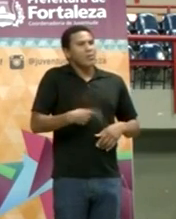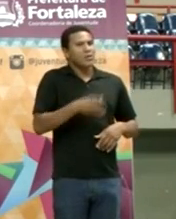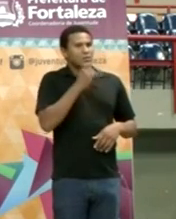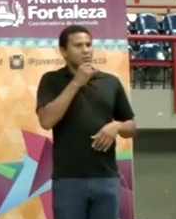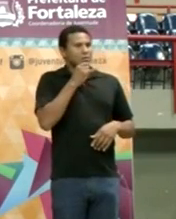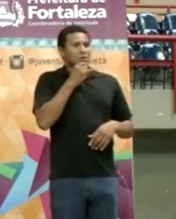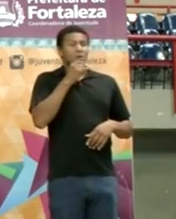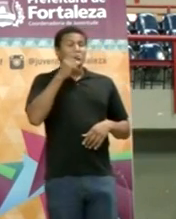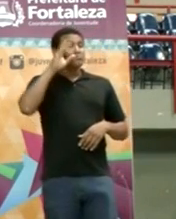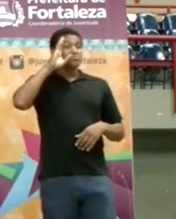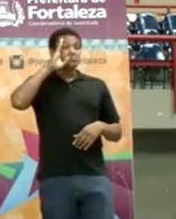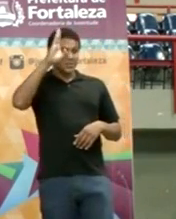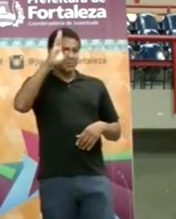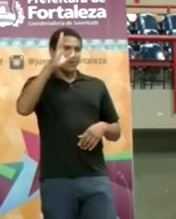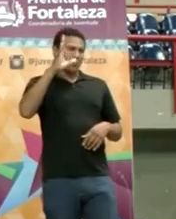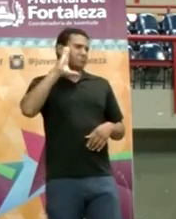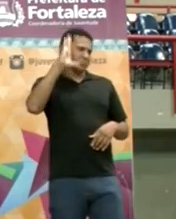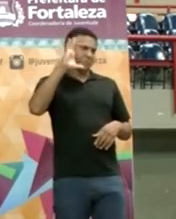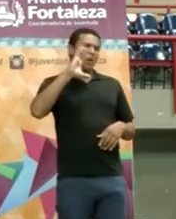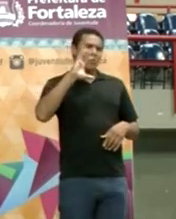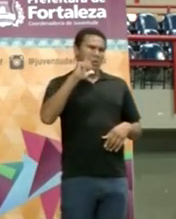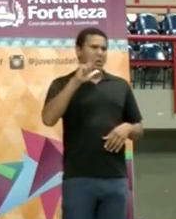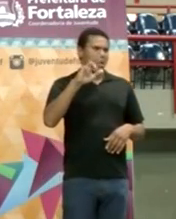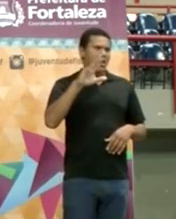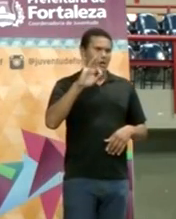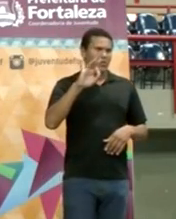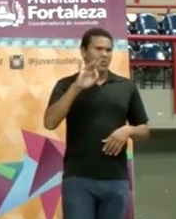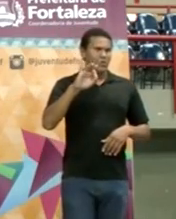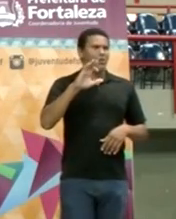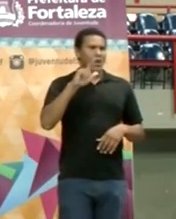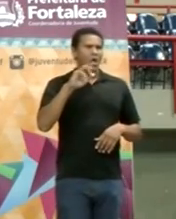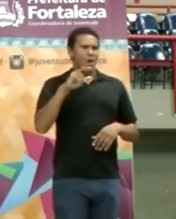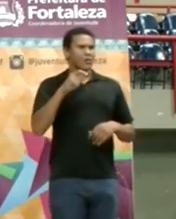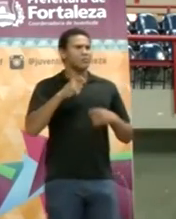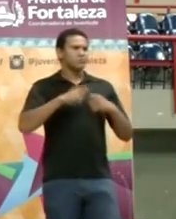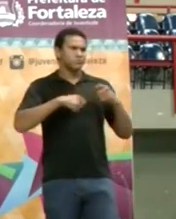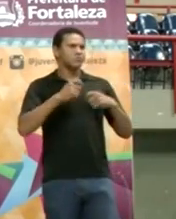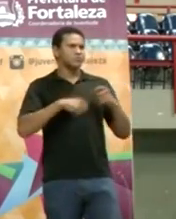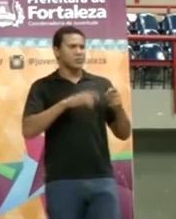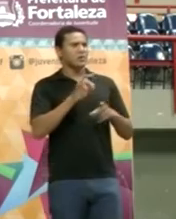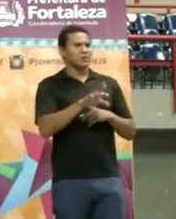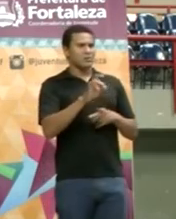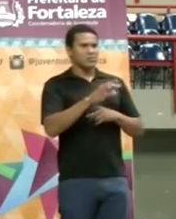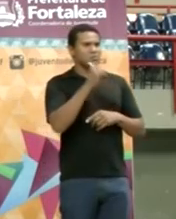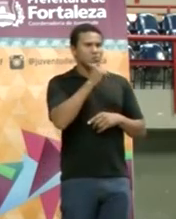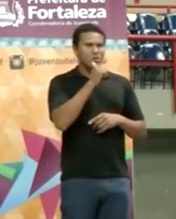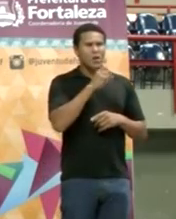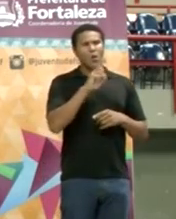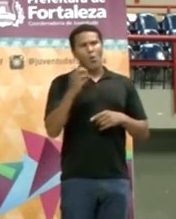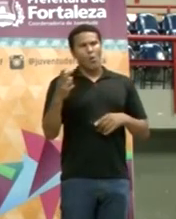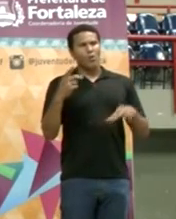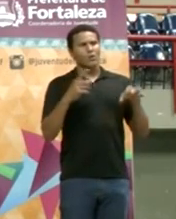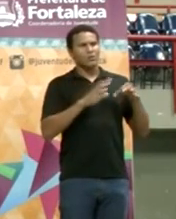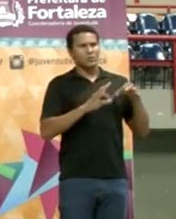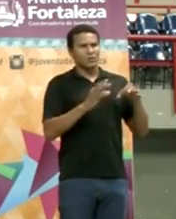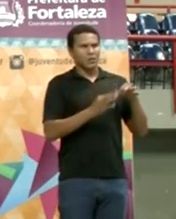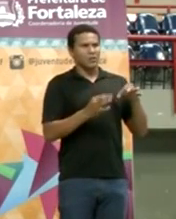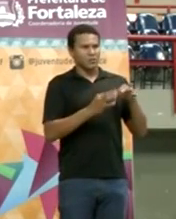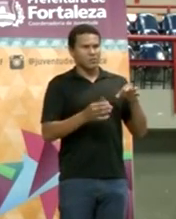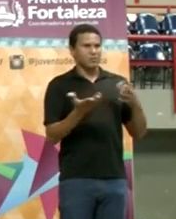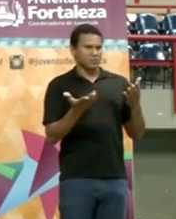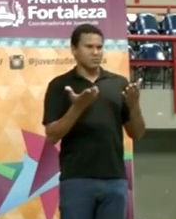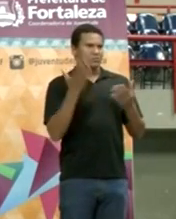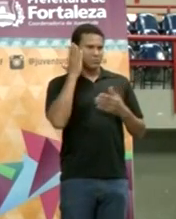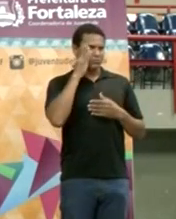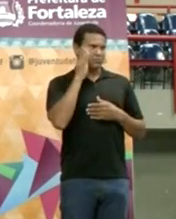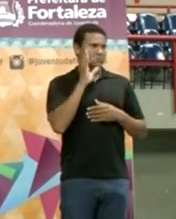principal via de contaminação, sem dúvida alguma, é o sêmen do homem e a secreção vaginal da mulher, aí o contato